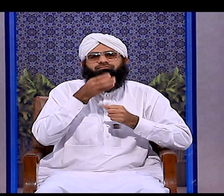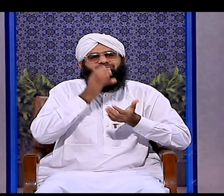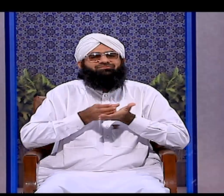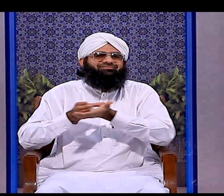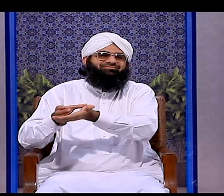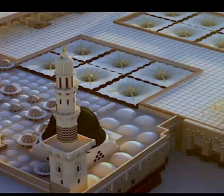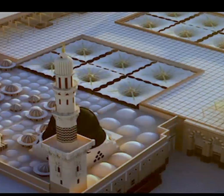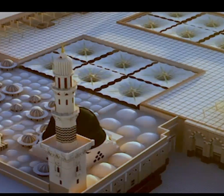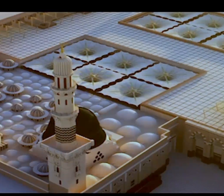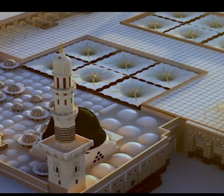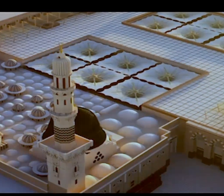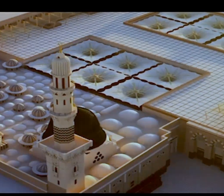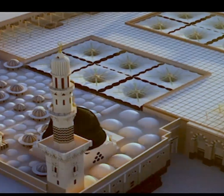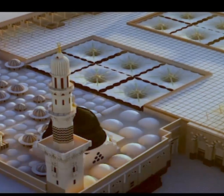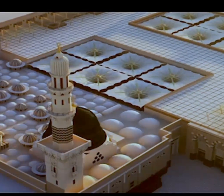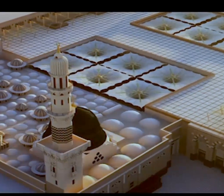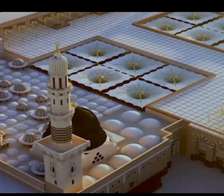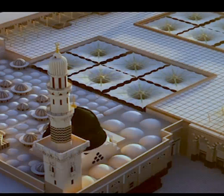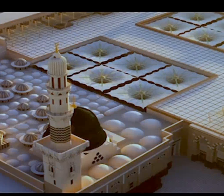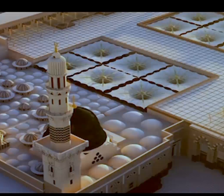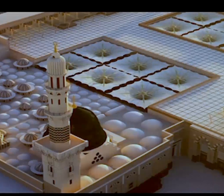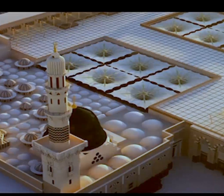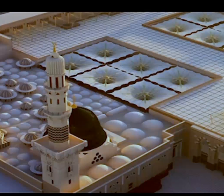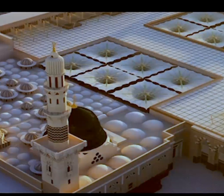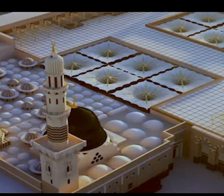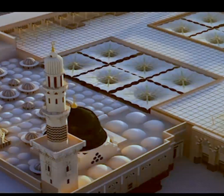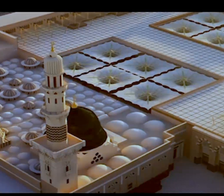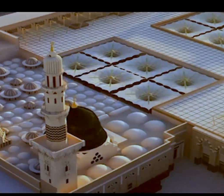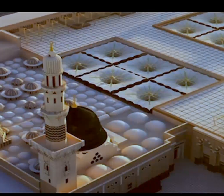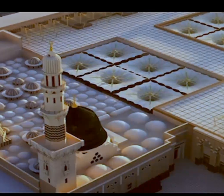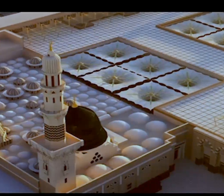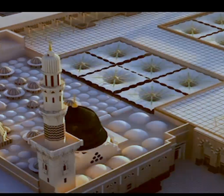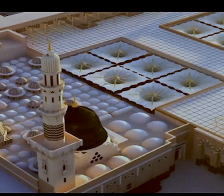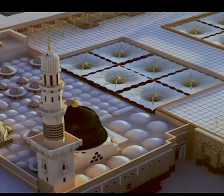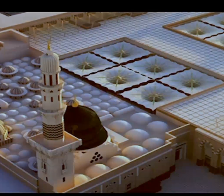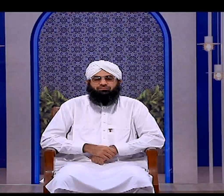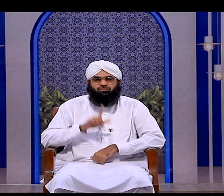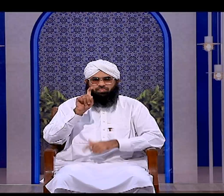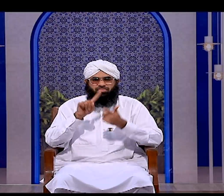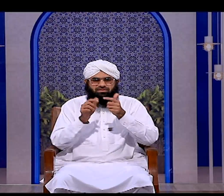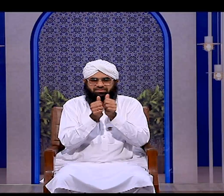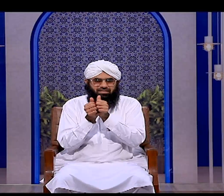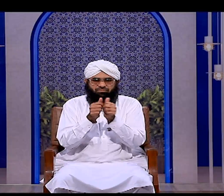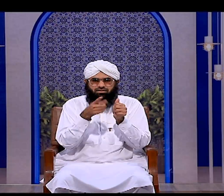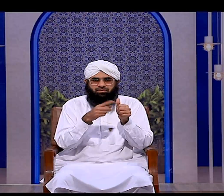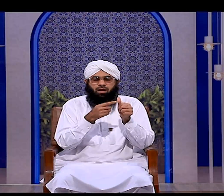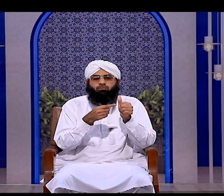گا۔ صلو علی الحبیب صلی اللہ علی محمد۔ صحابی رسول حضرت ابو